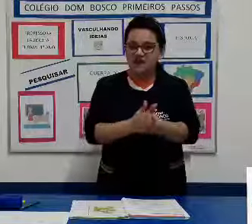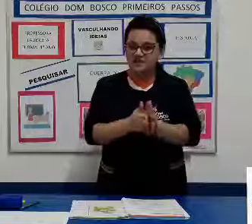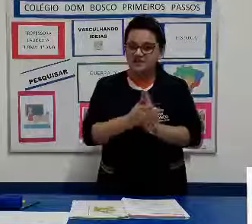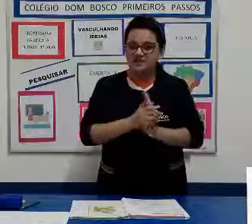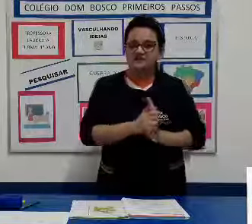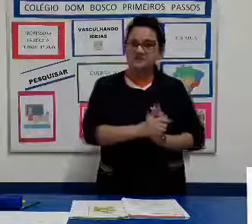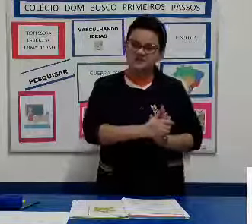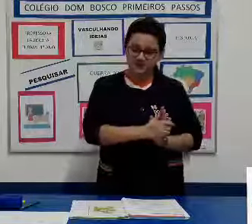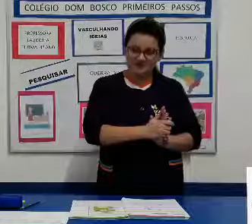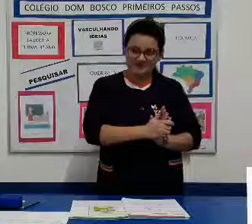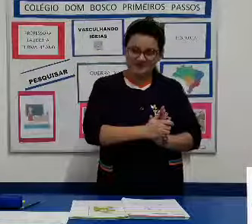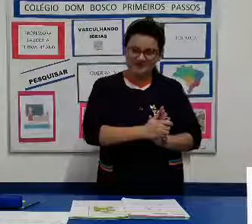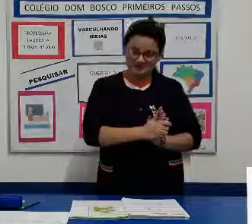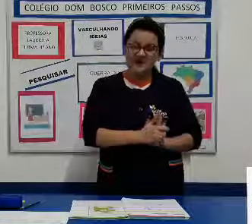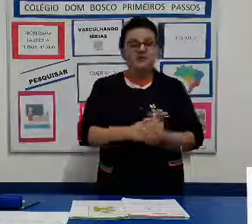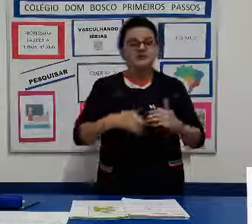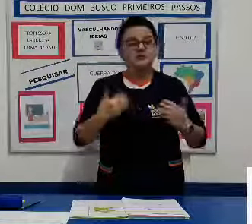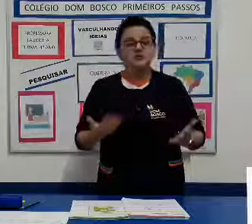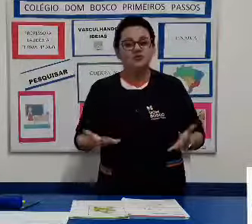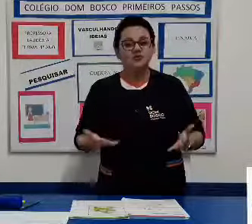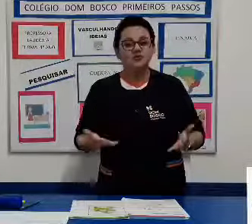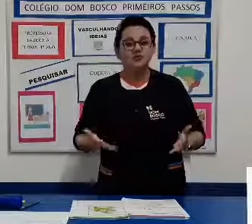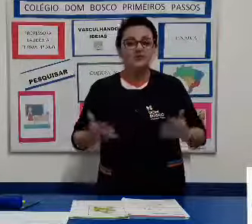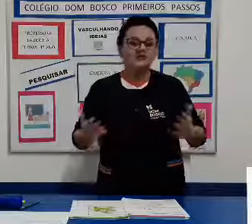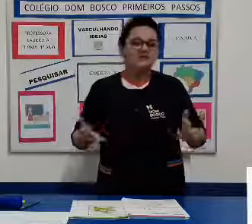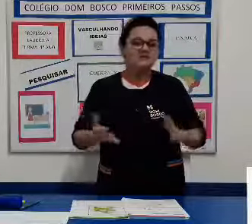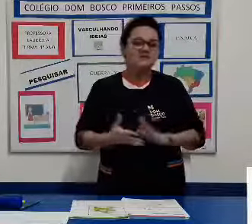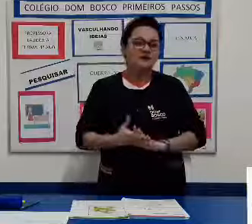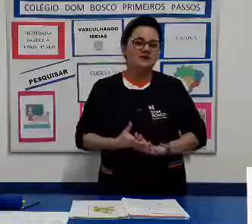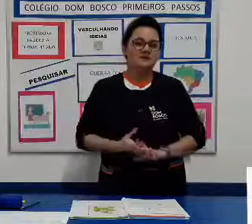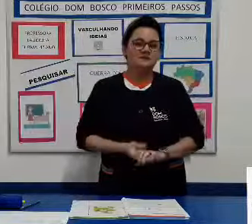me chamar que eu vou esclarecer todas para vocês, tá bom? Então tenham bons estudos e até a próxima aula.